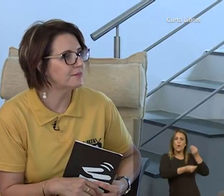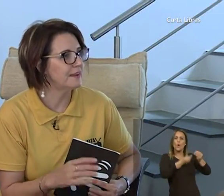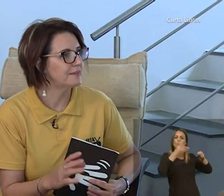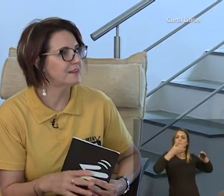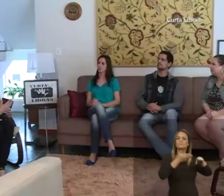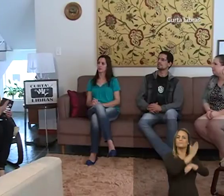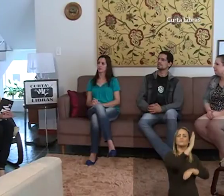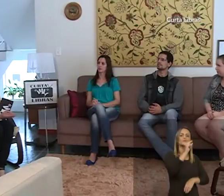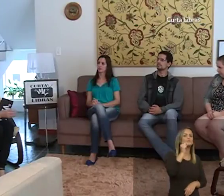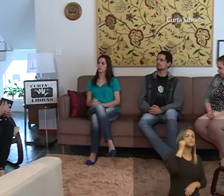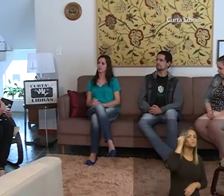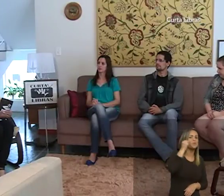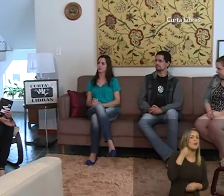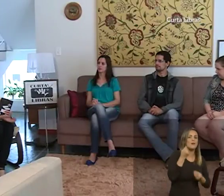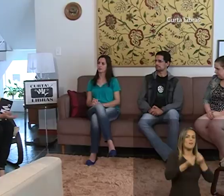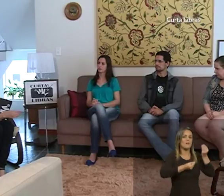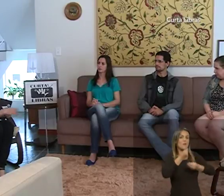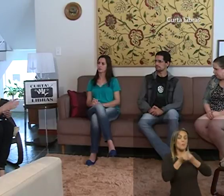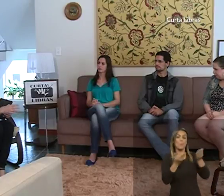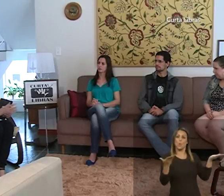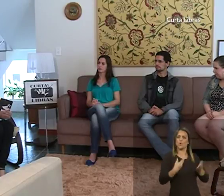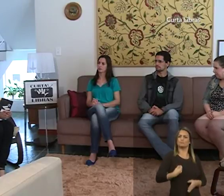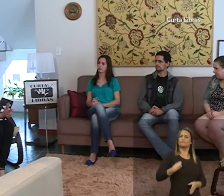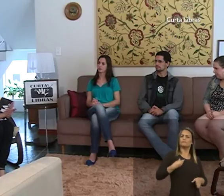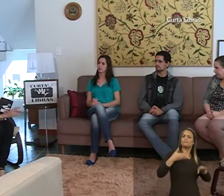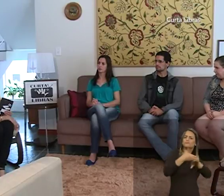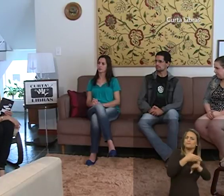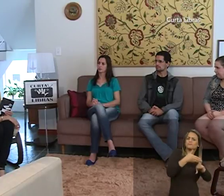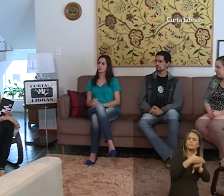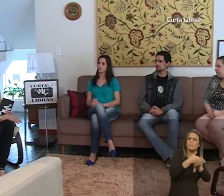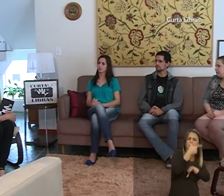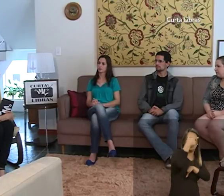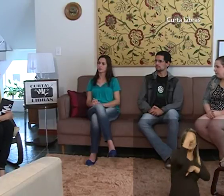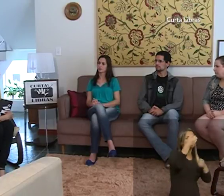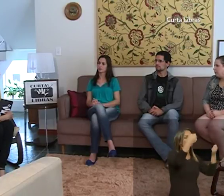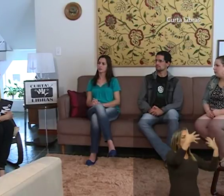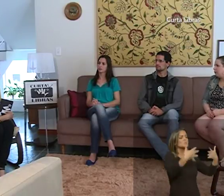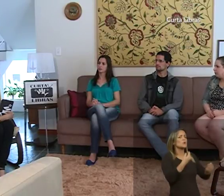processo seletivo, vestibular e estar hoje frequentando a graduação?